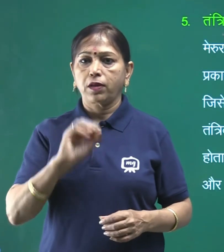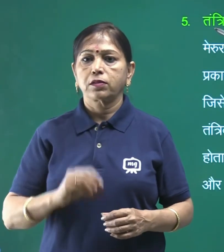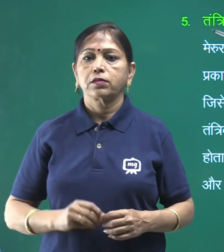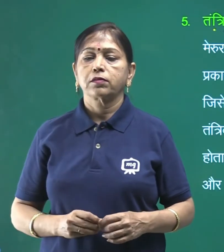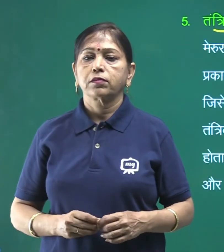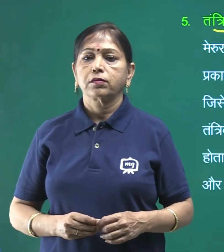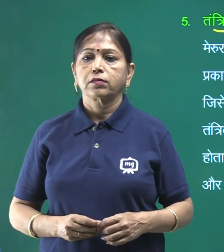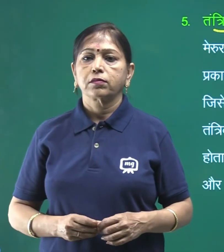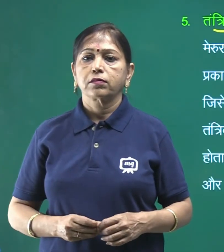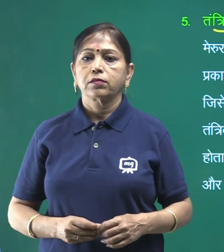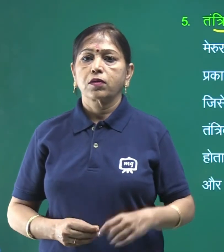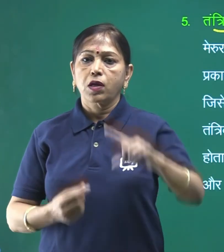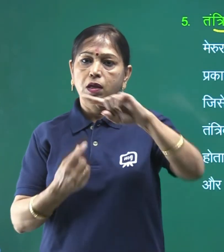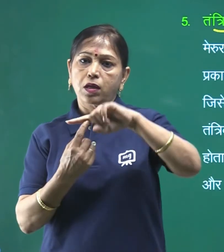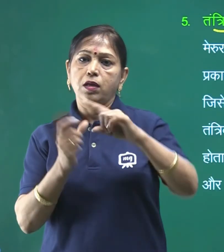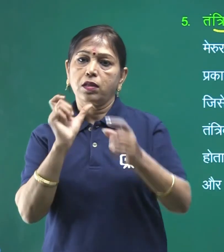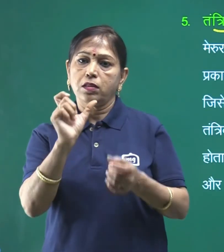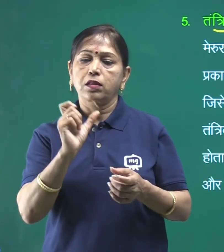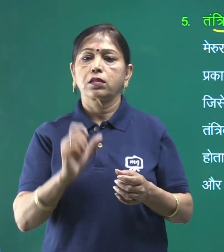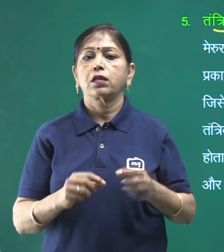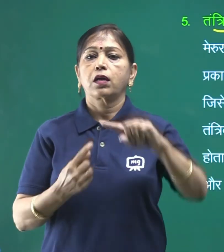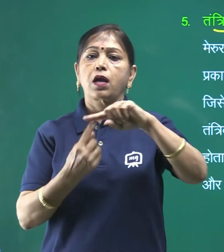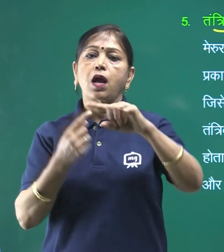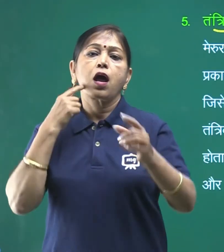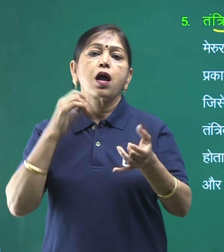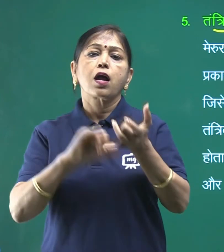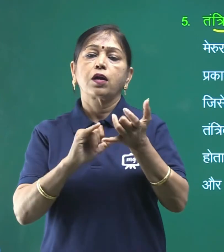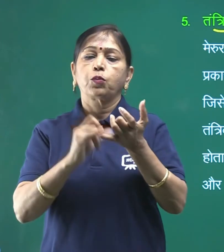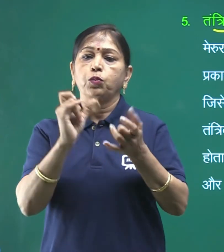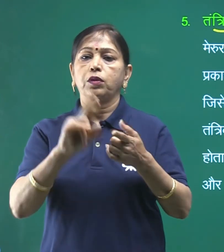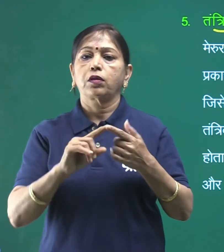पांच तंत्रिका ऊतक,